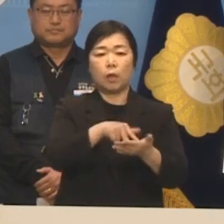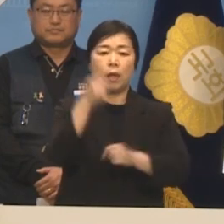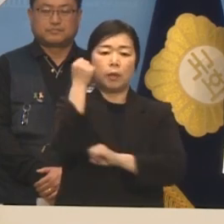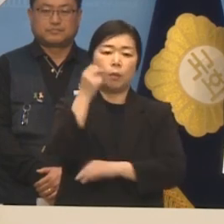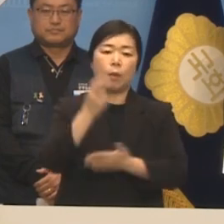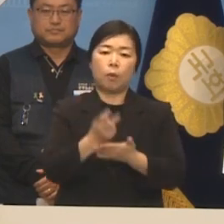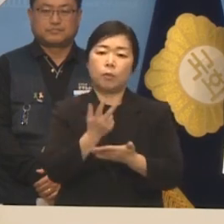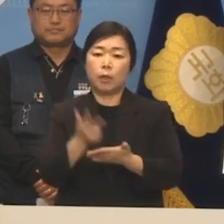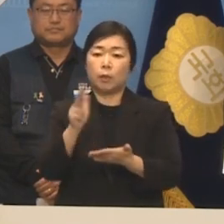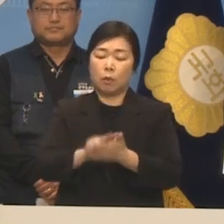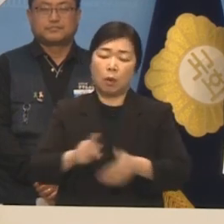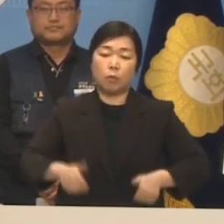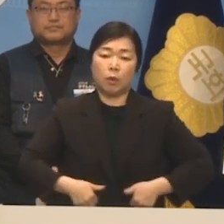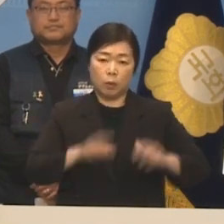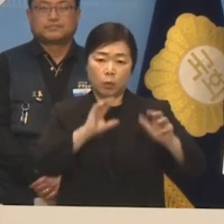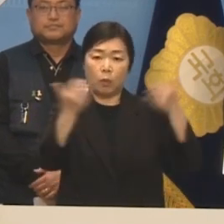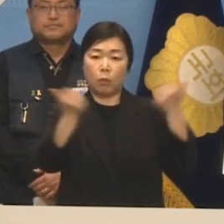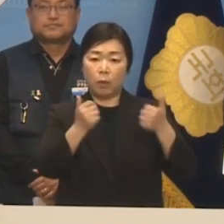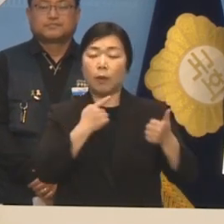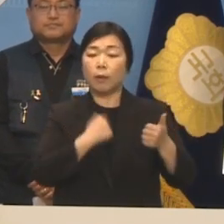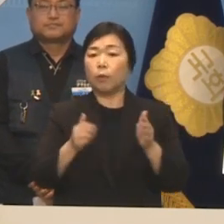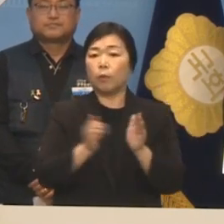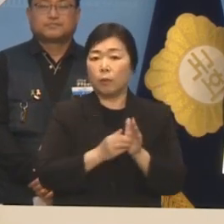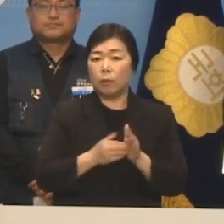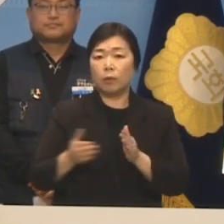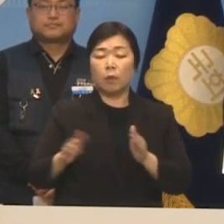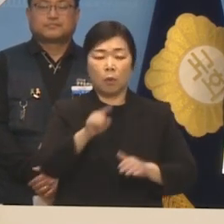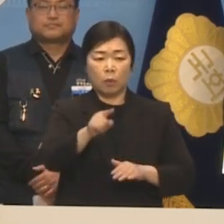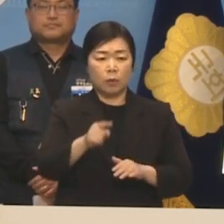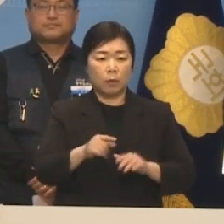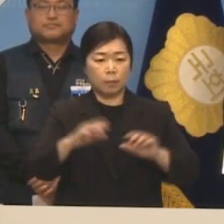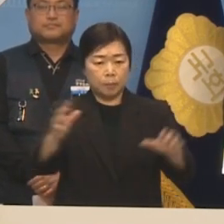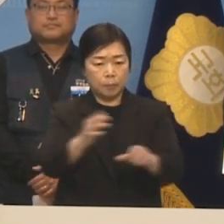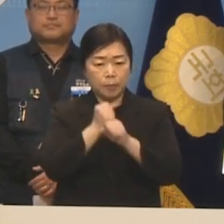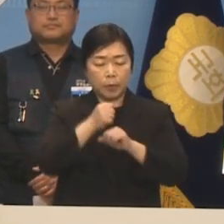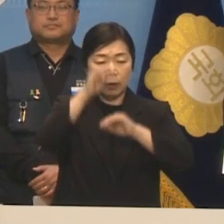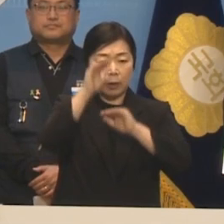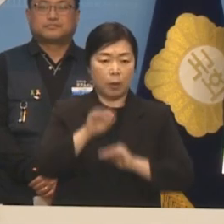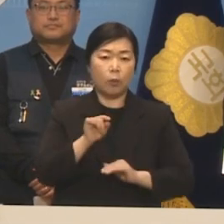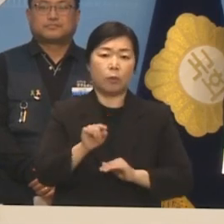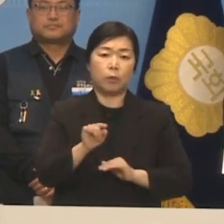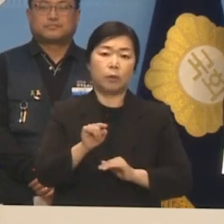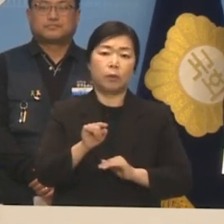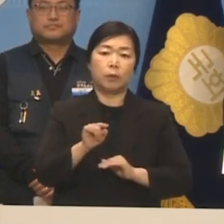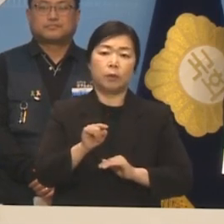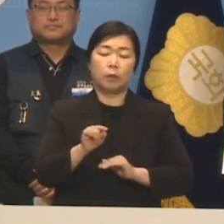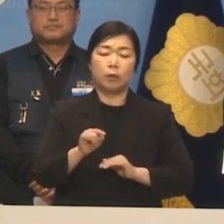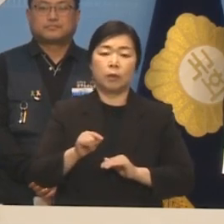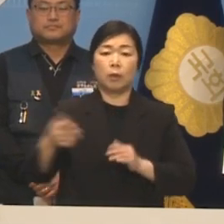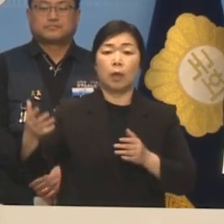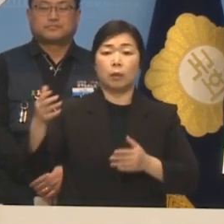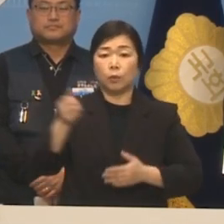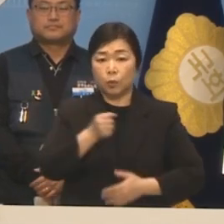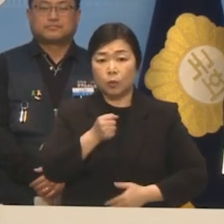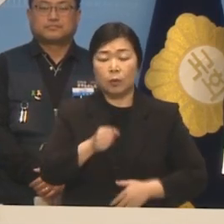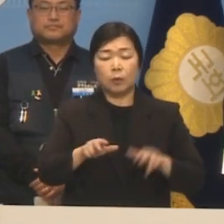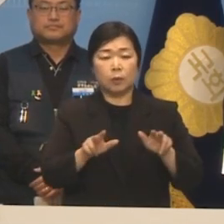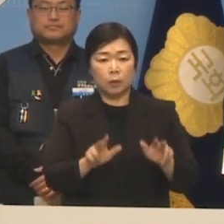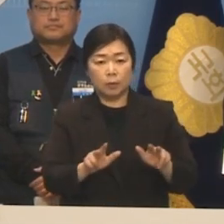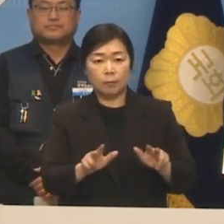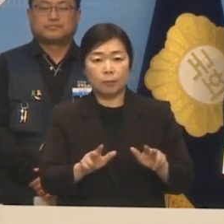필요하다는 토론회를 개최하고 거기서 수렴된 의견들을 토대로 해서